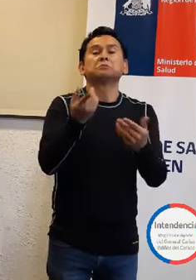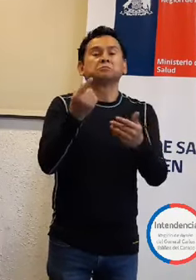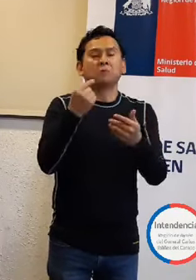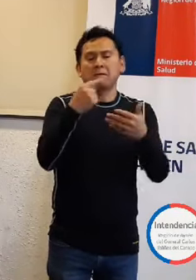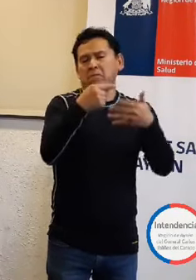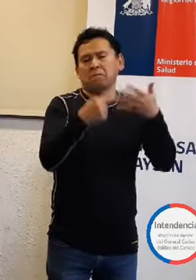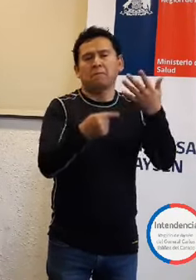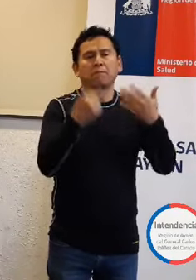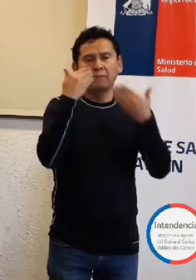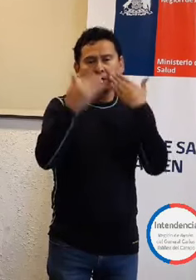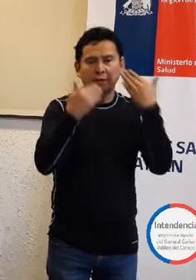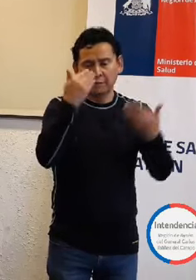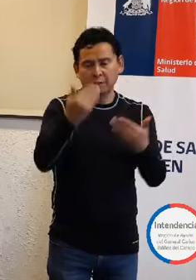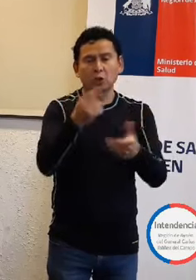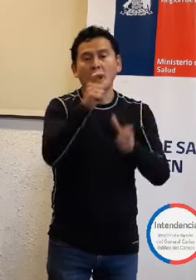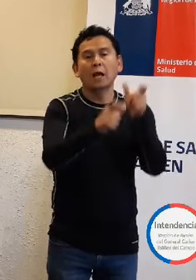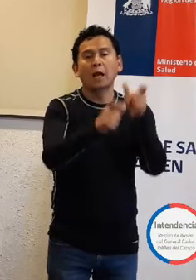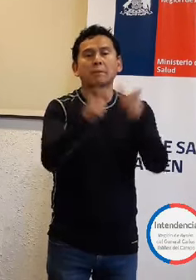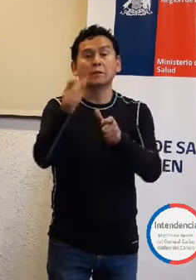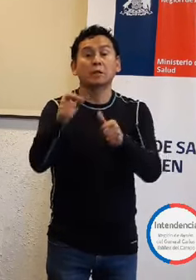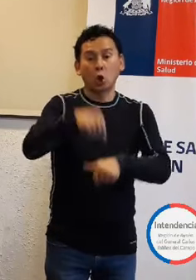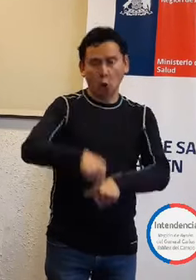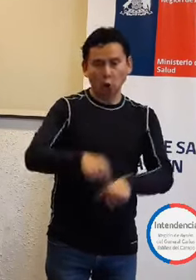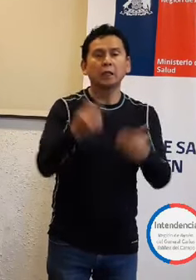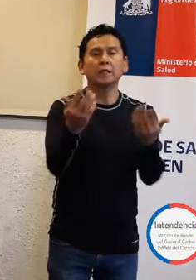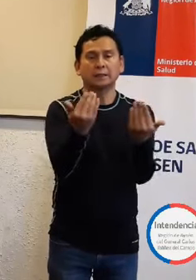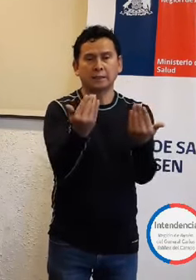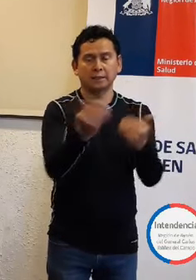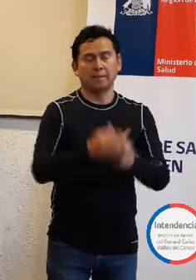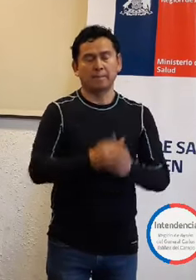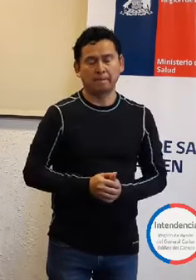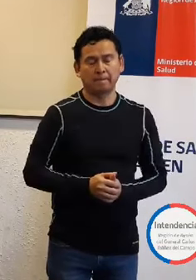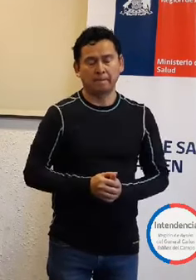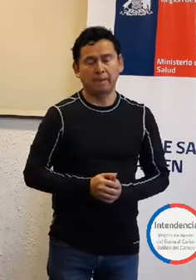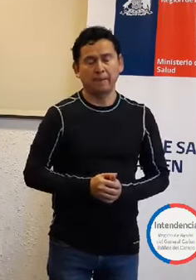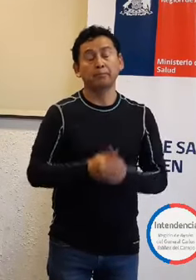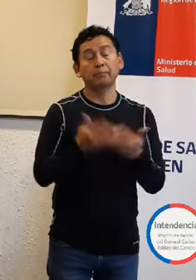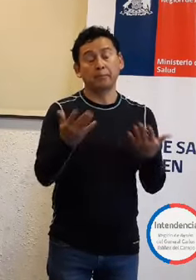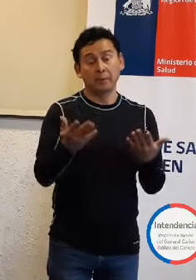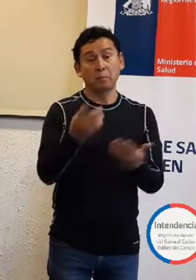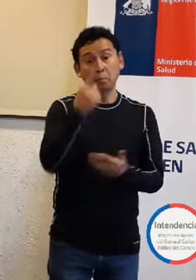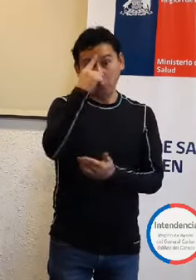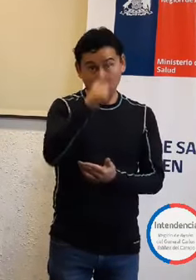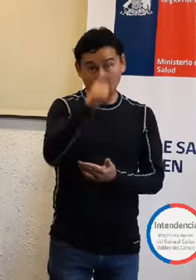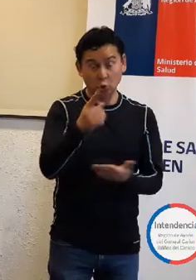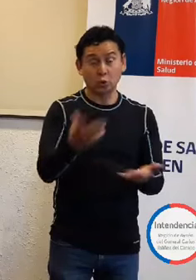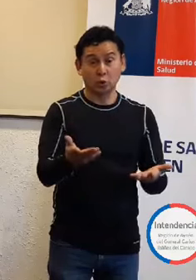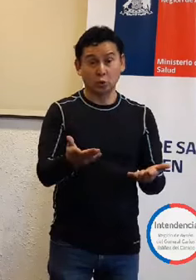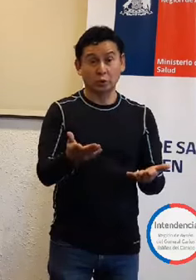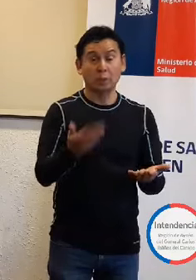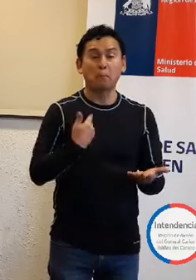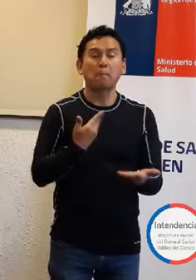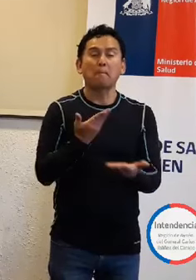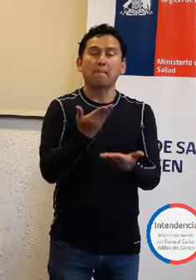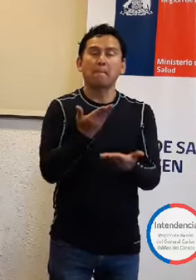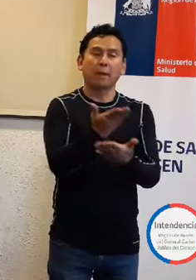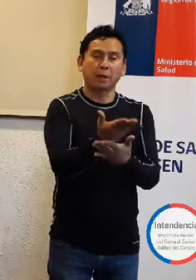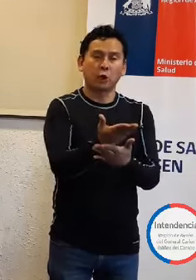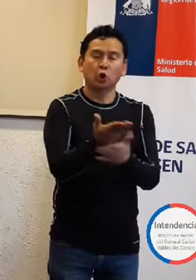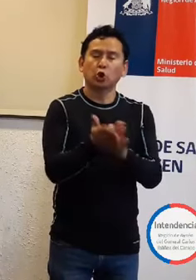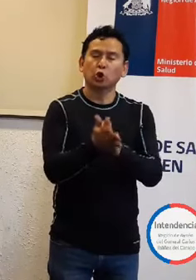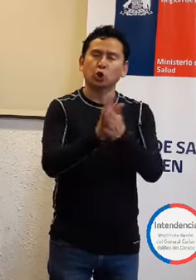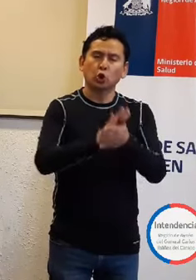a nuestros usuarios que hoy, más que nunca, lo necesitan. Y es por eso que les hemos pedido, tomando